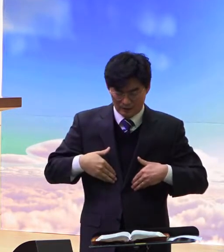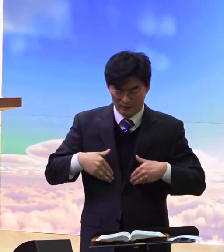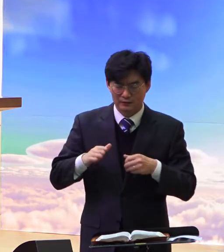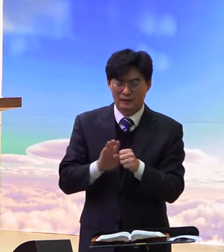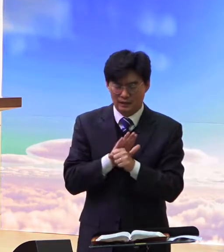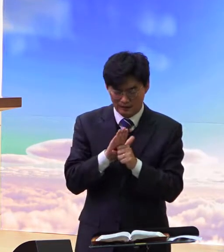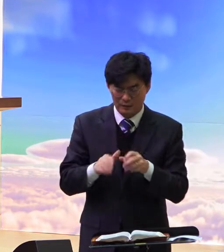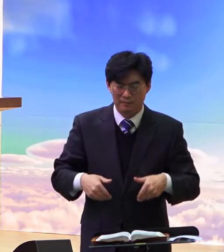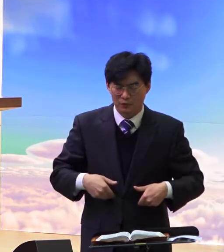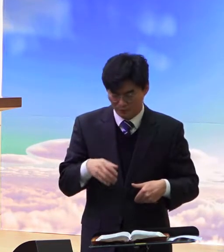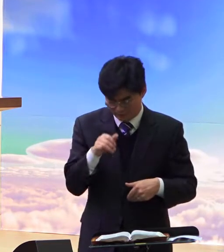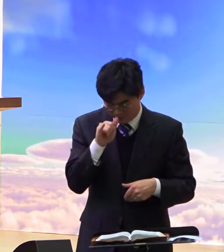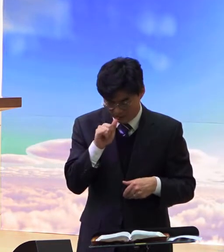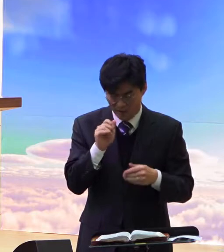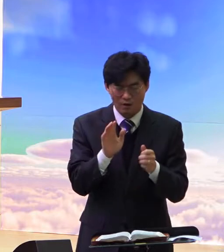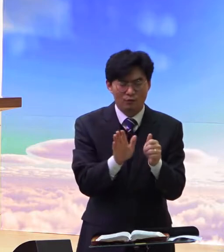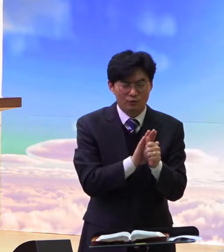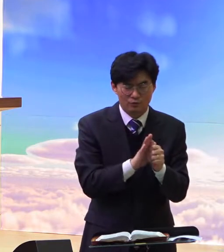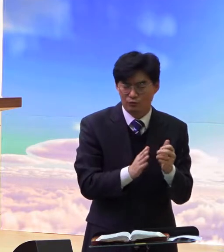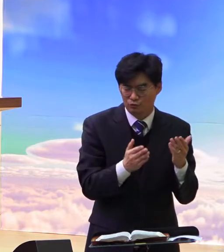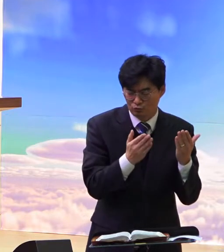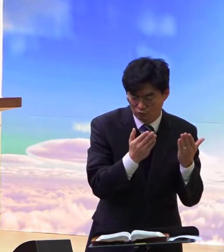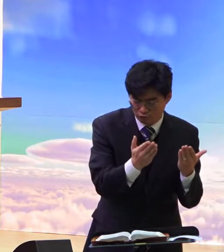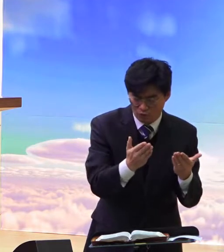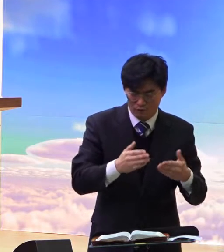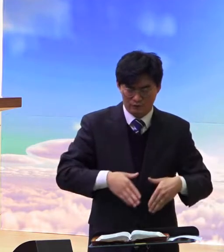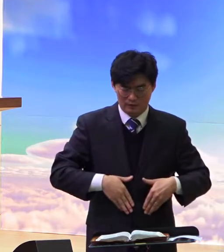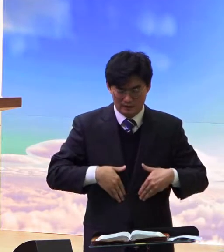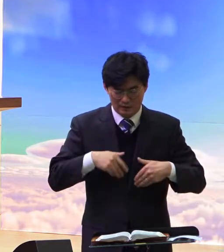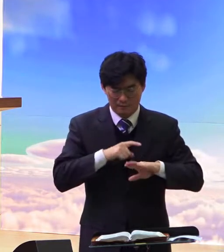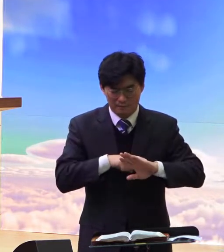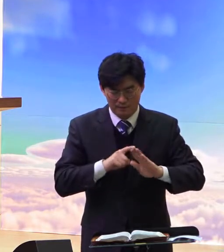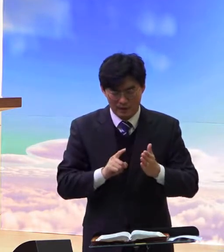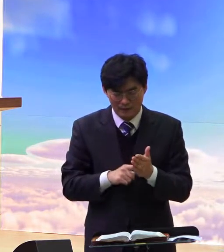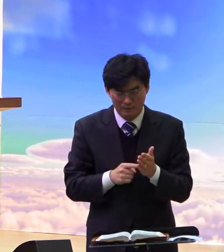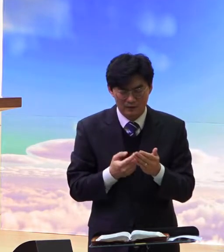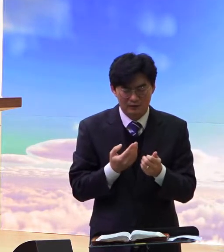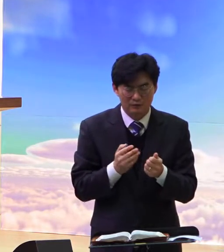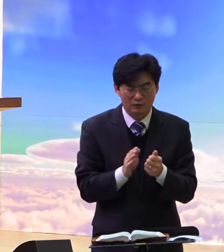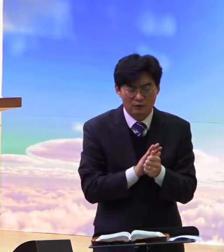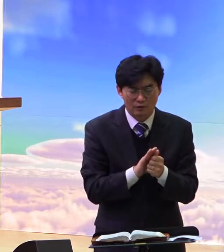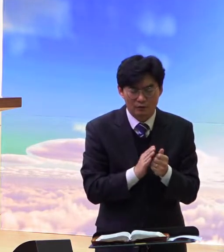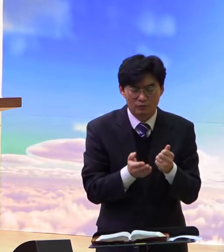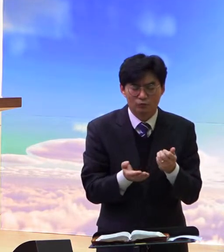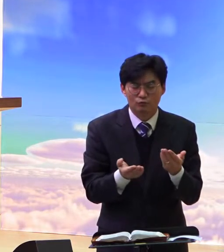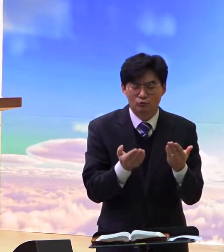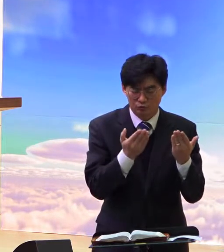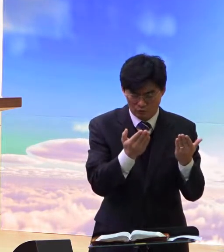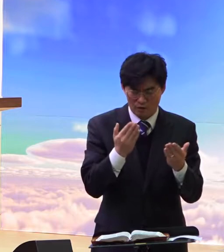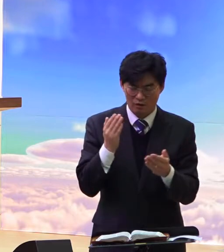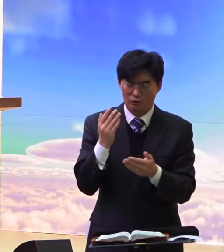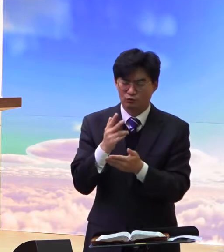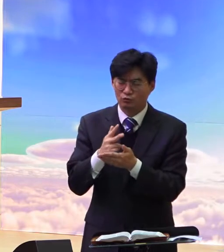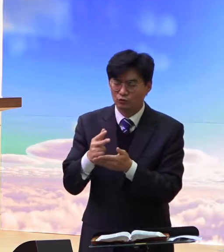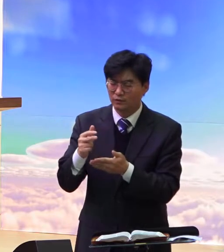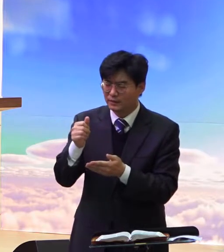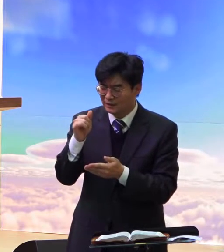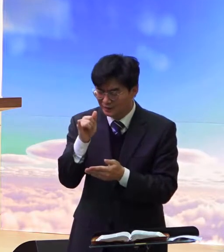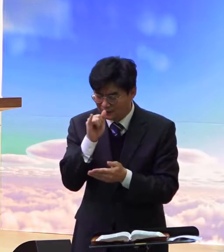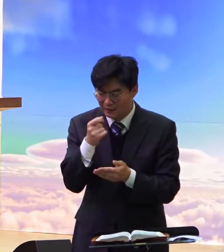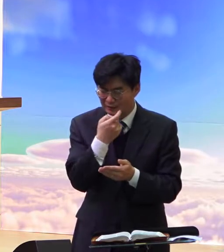그들에게 위로와 온정으로 주님의 살아계심과 사랑의 하나님을 증거하는